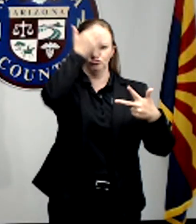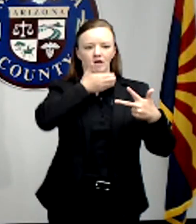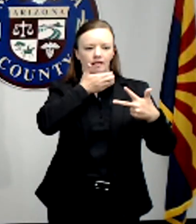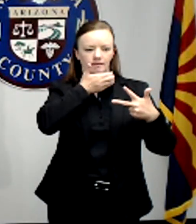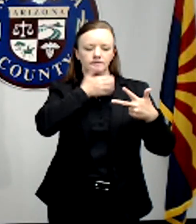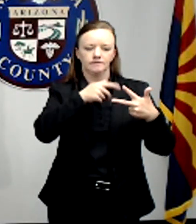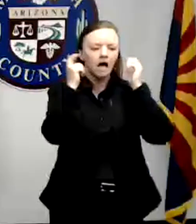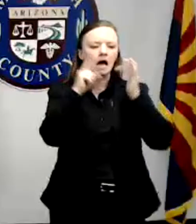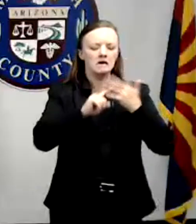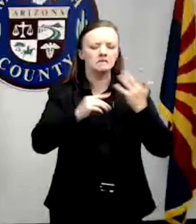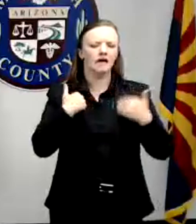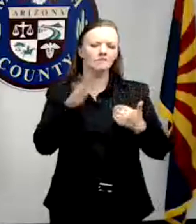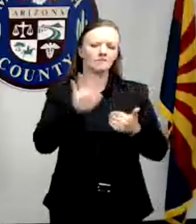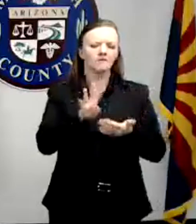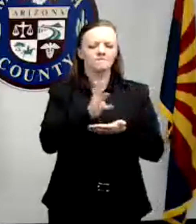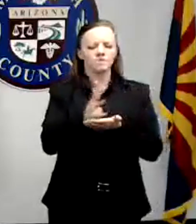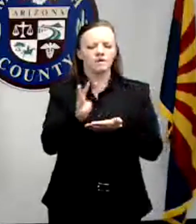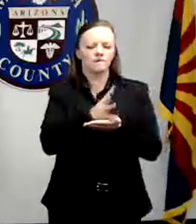each of those. And